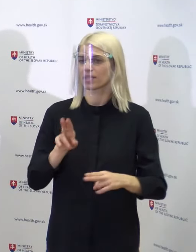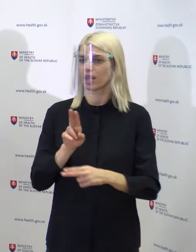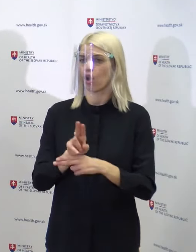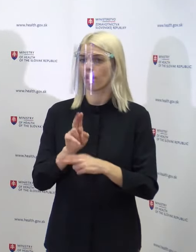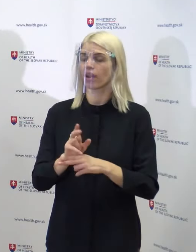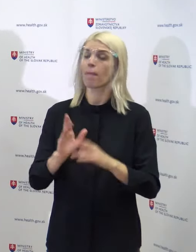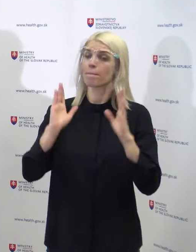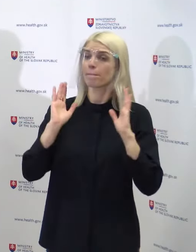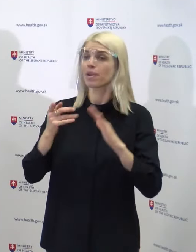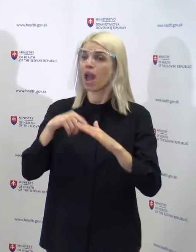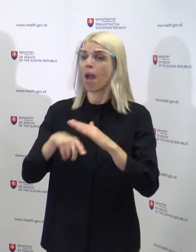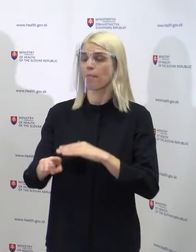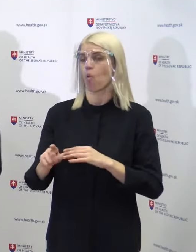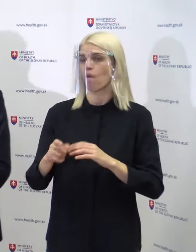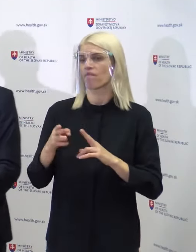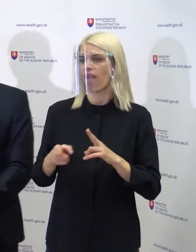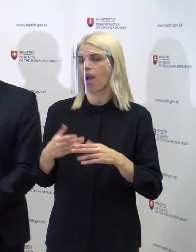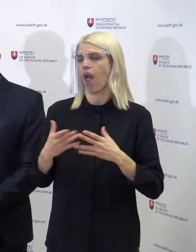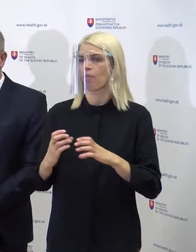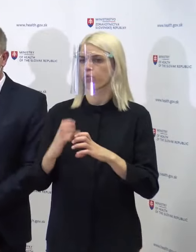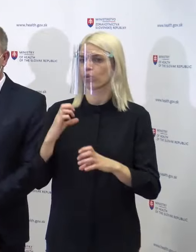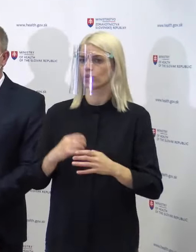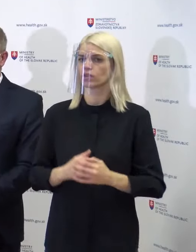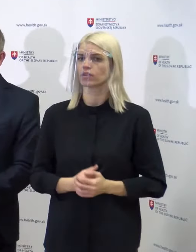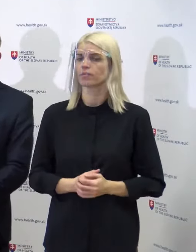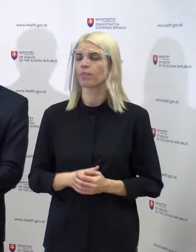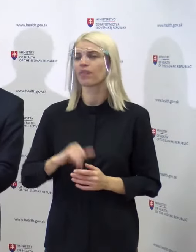opatrení priamo v tých linkách.